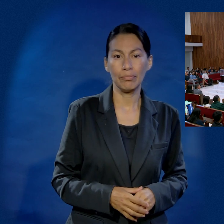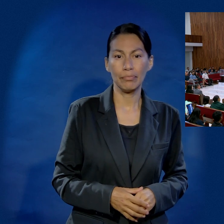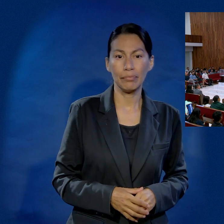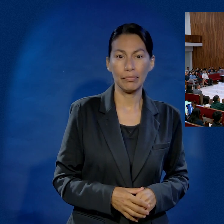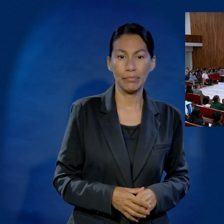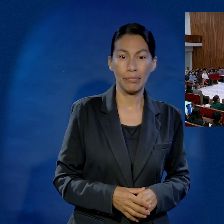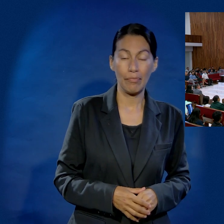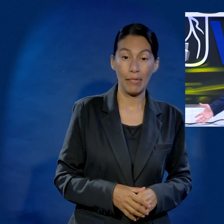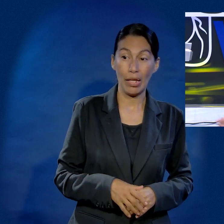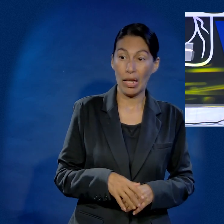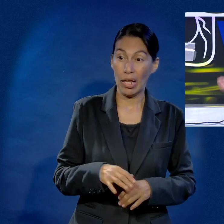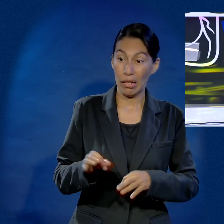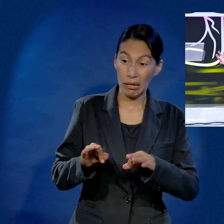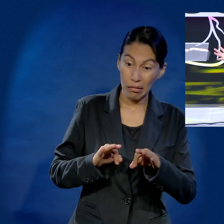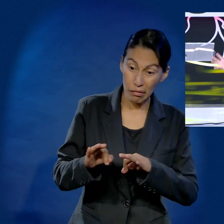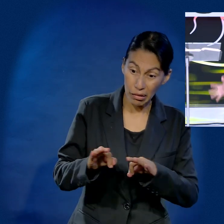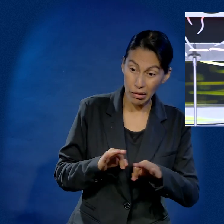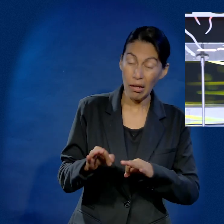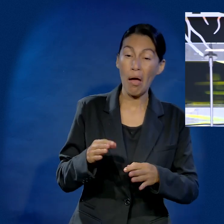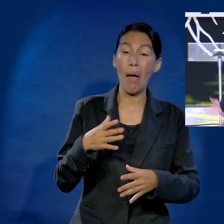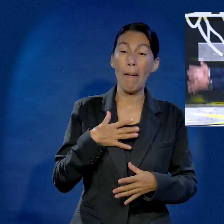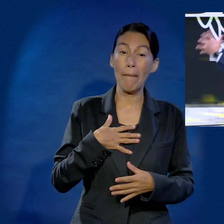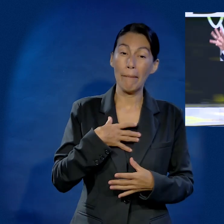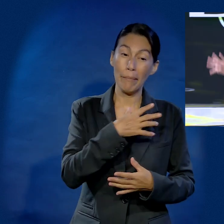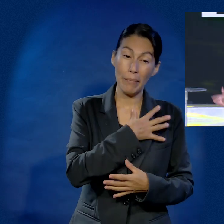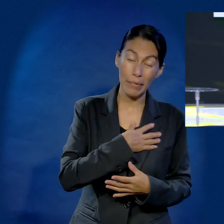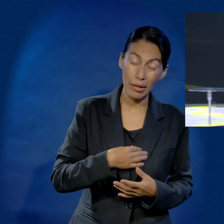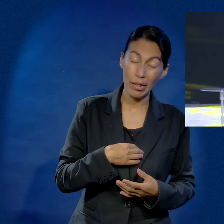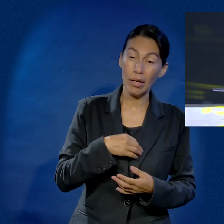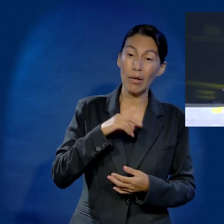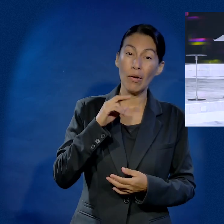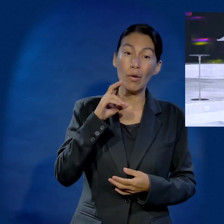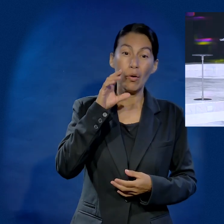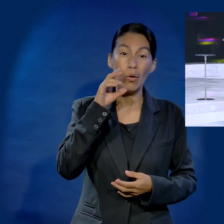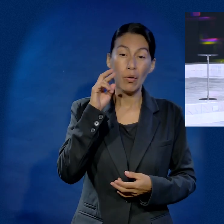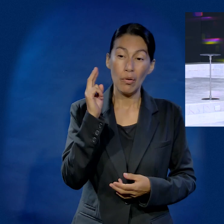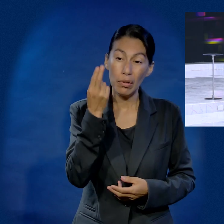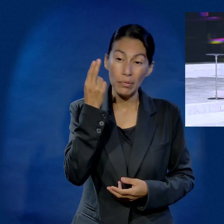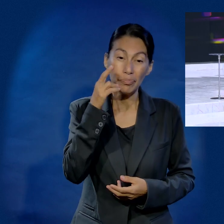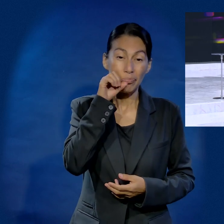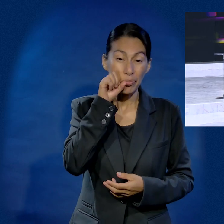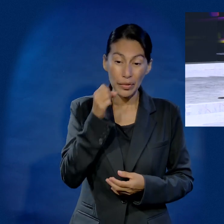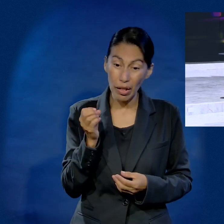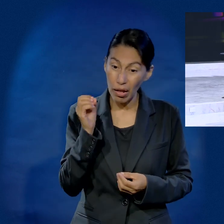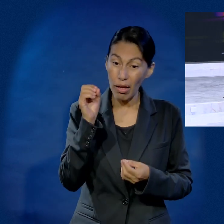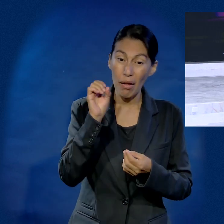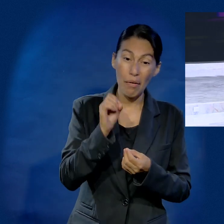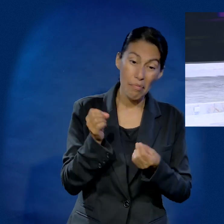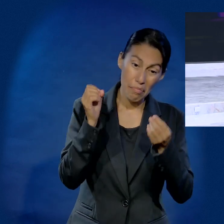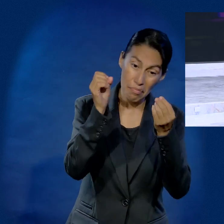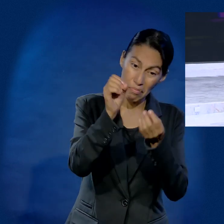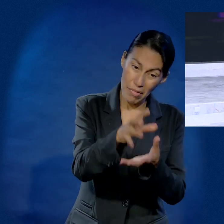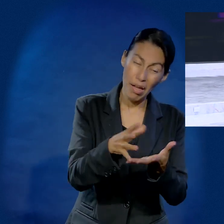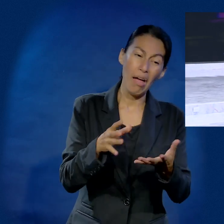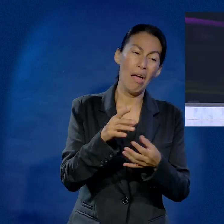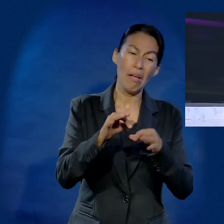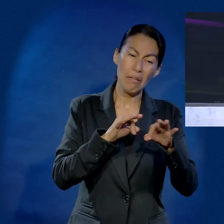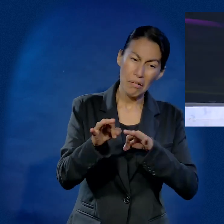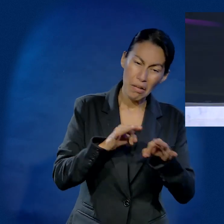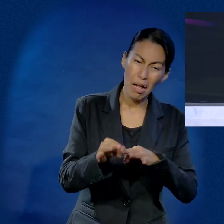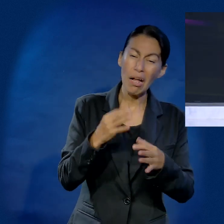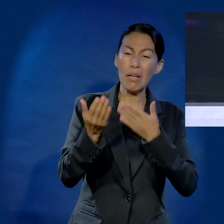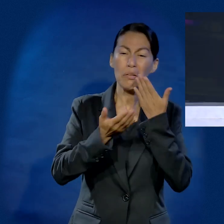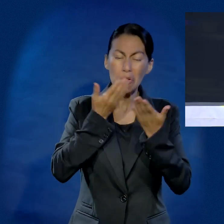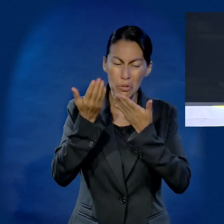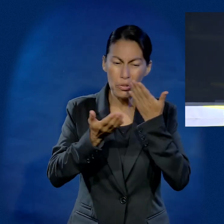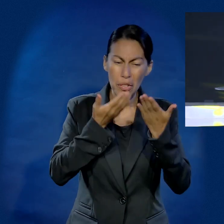Tanto trabajo, como dijimos, tanto esfuerzo por enviar a mi hijito a Montemorelos, tanto trabajo, tanta colegiatura, tanto estresarse a la